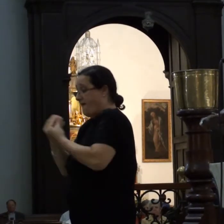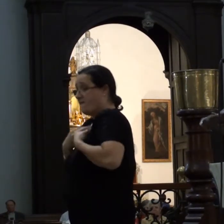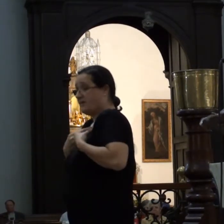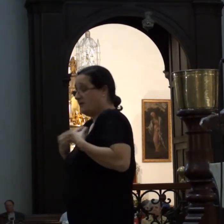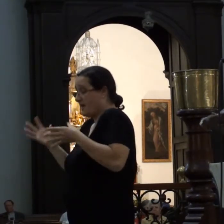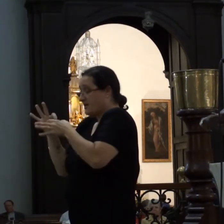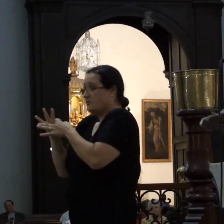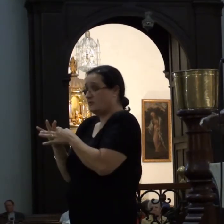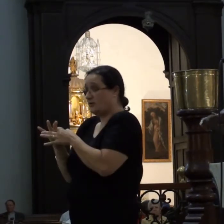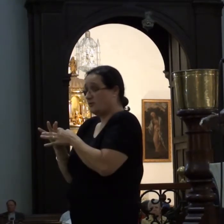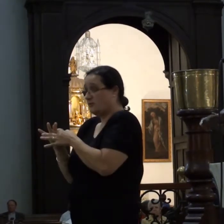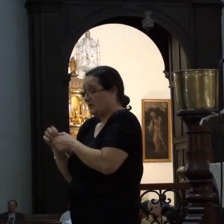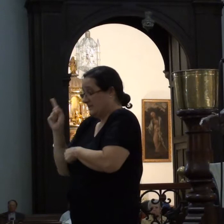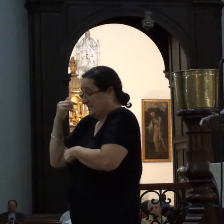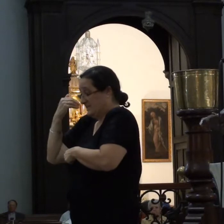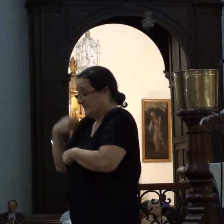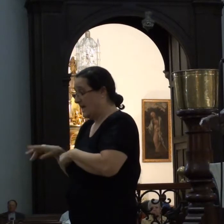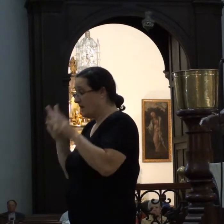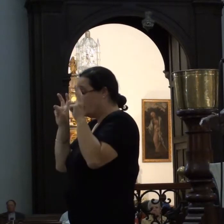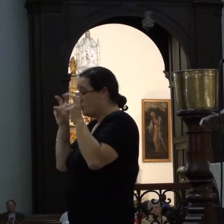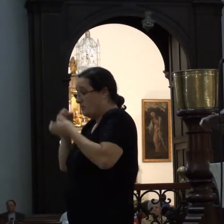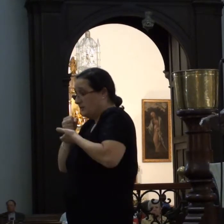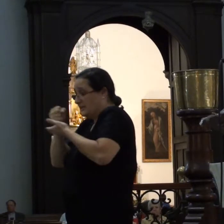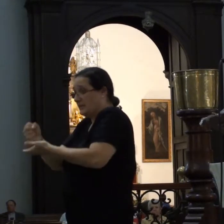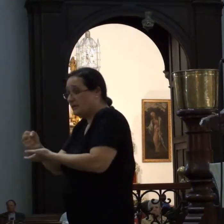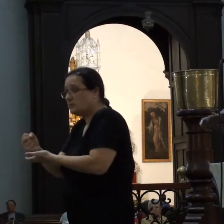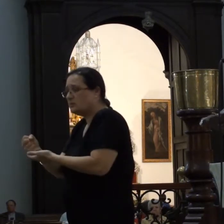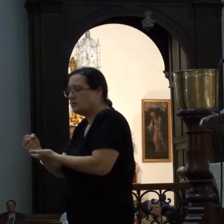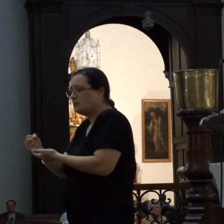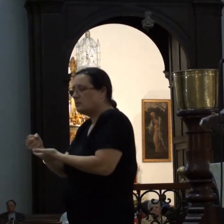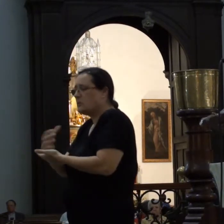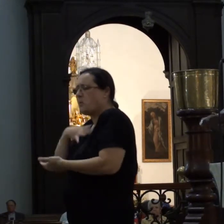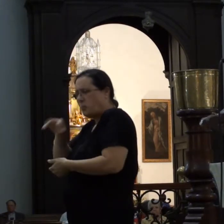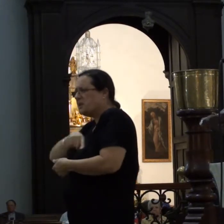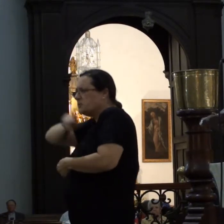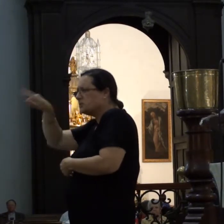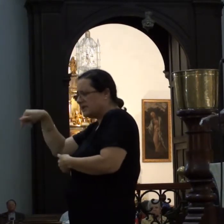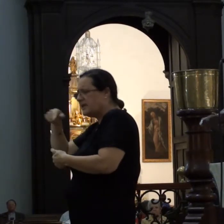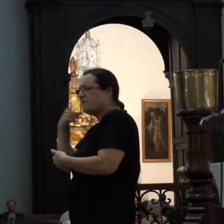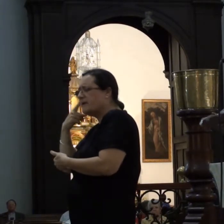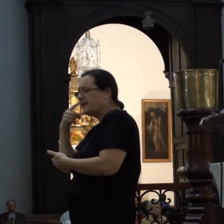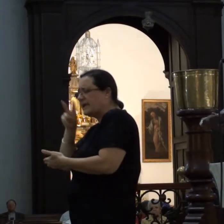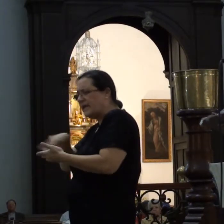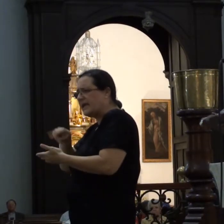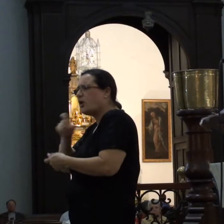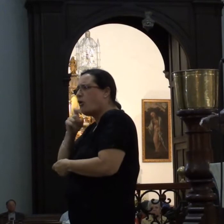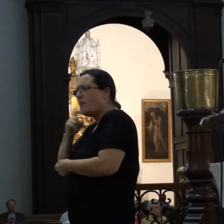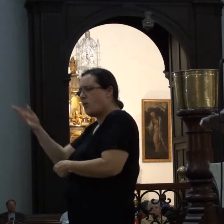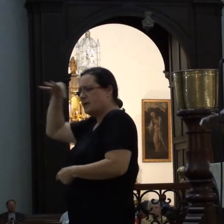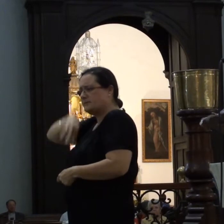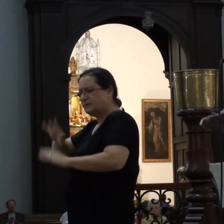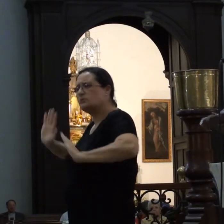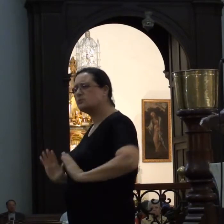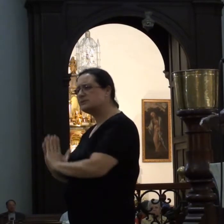el Nuevo Testamento no es cuestión ahora de hacer un repaso pero pueden hacerlo en casa ver cómo el espíritu santo